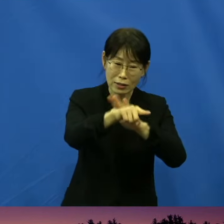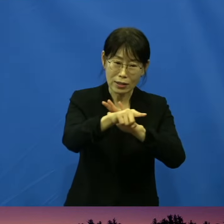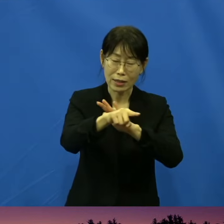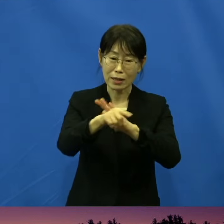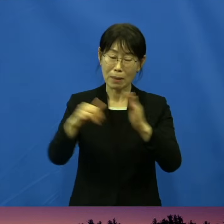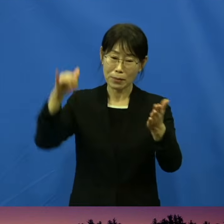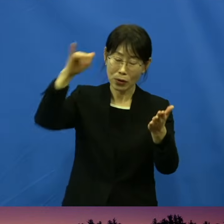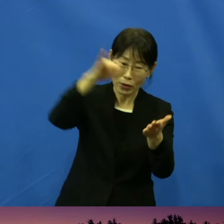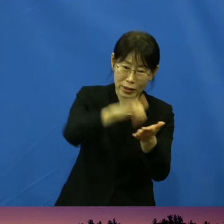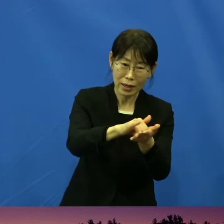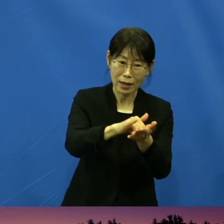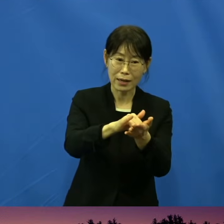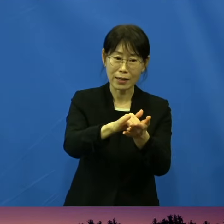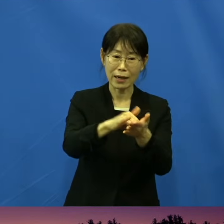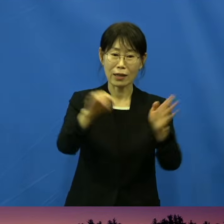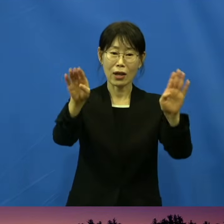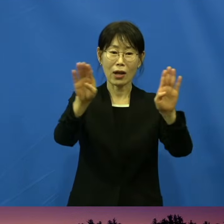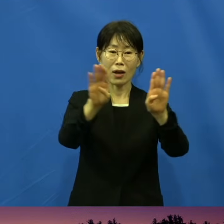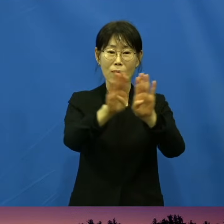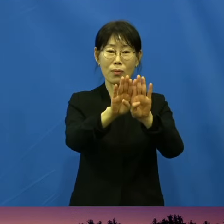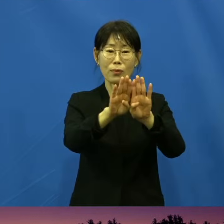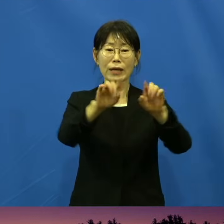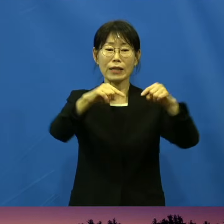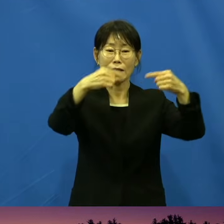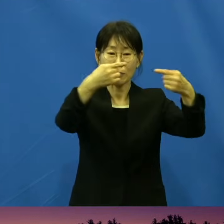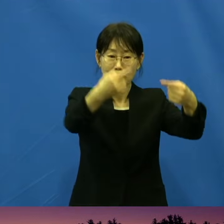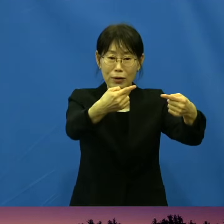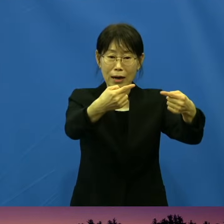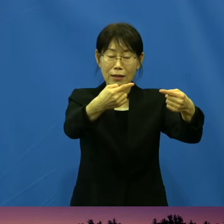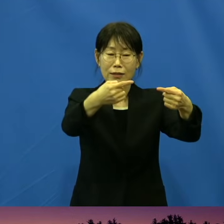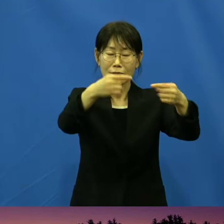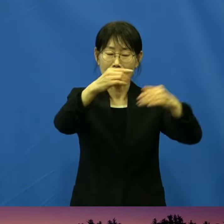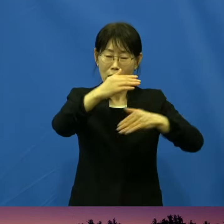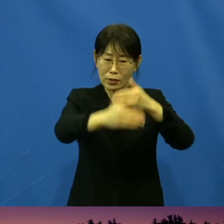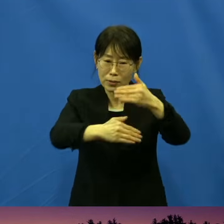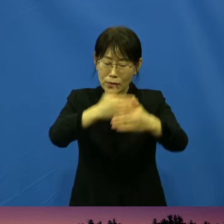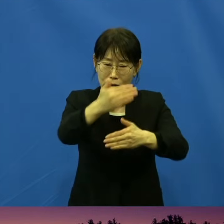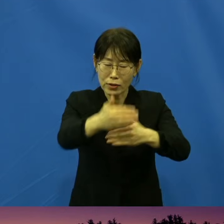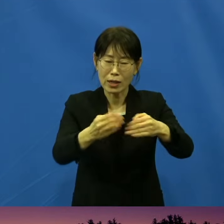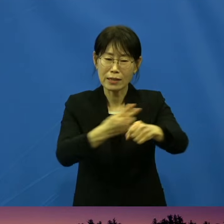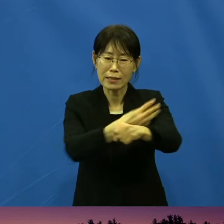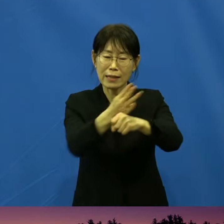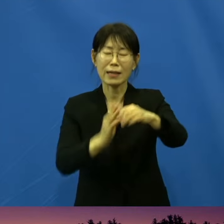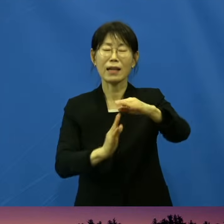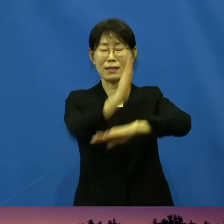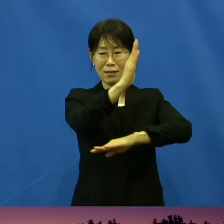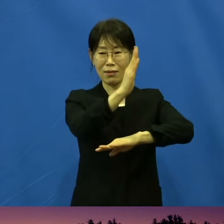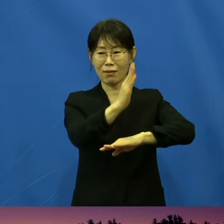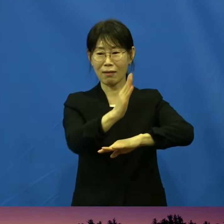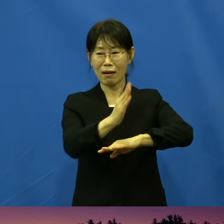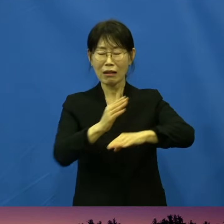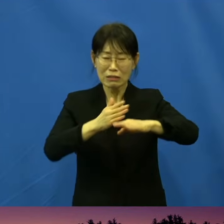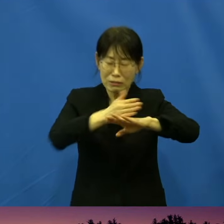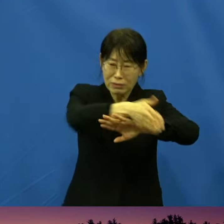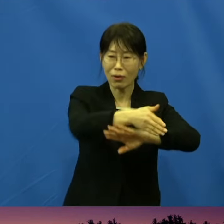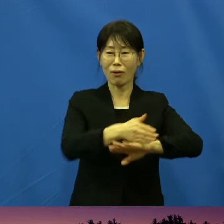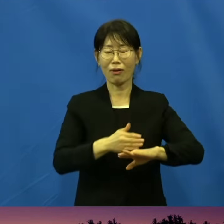3시간 이상 걸리고 그냥 세우라 내오라, 우리 한국 같으면 다 뒤집어 엎었을 것 같아요